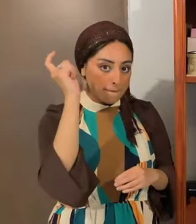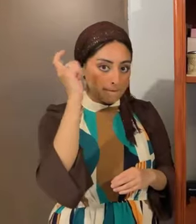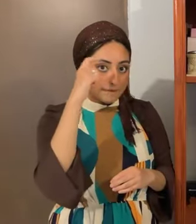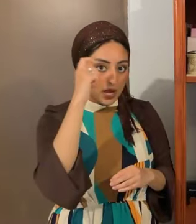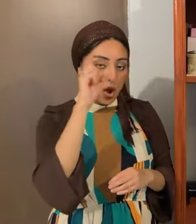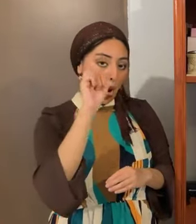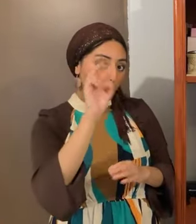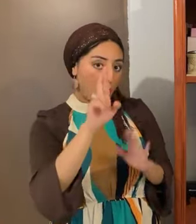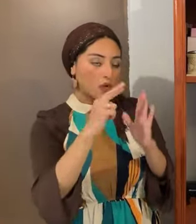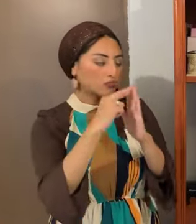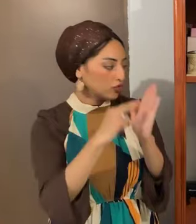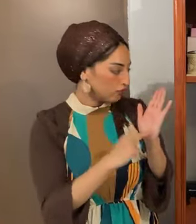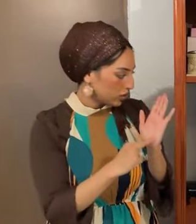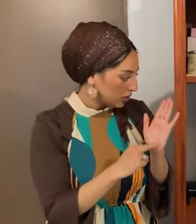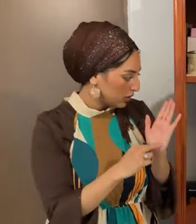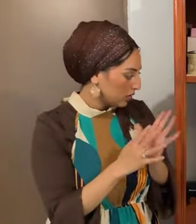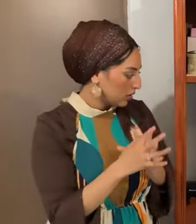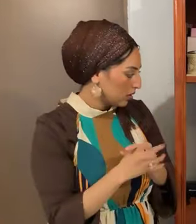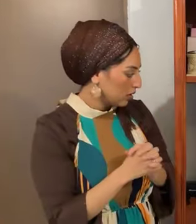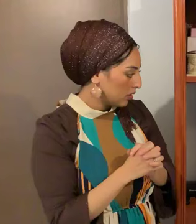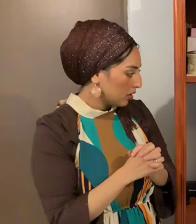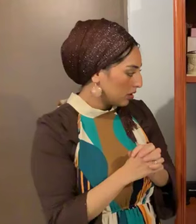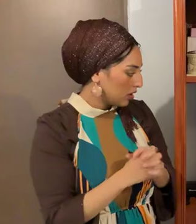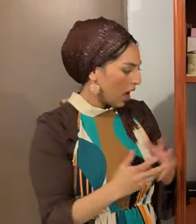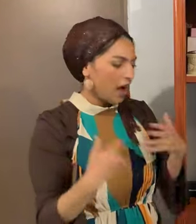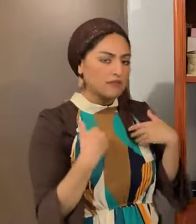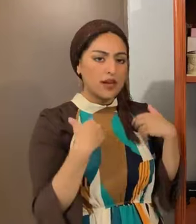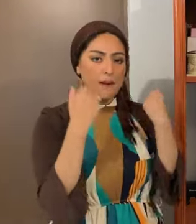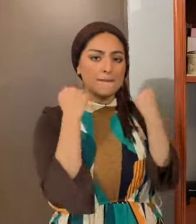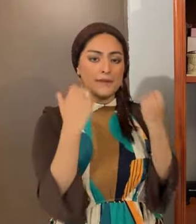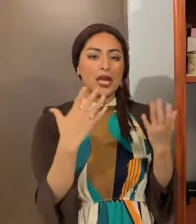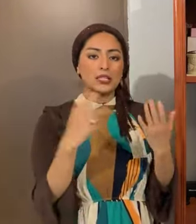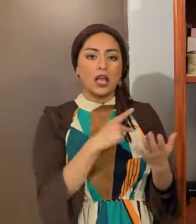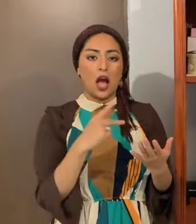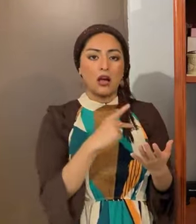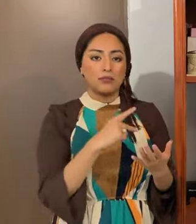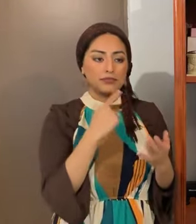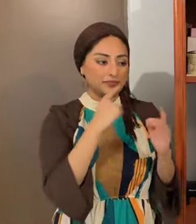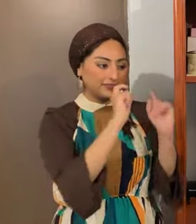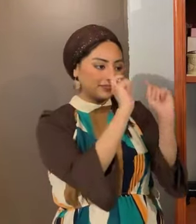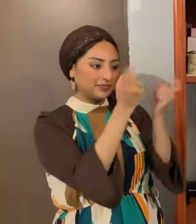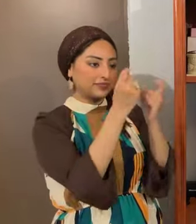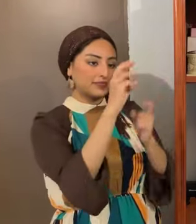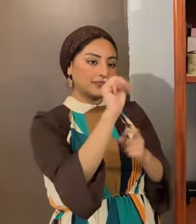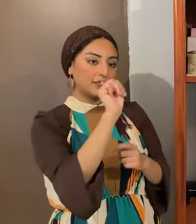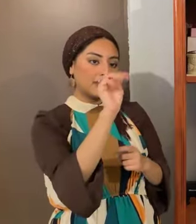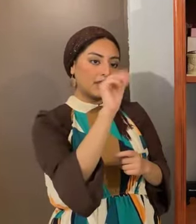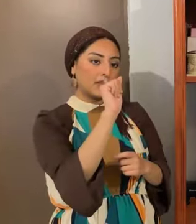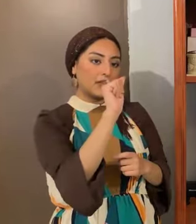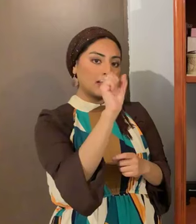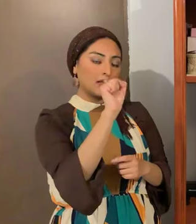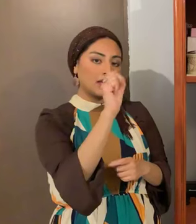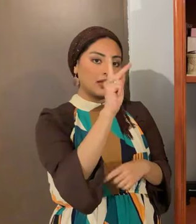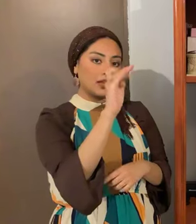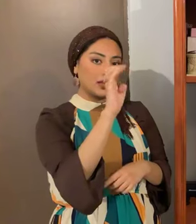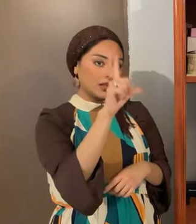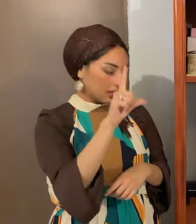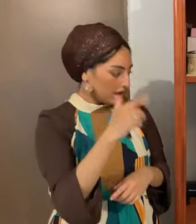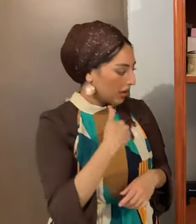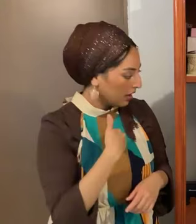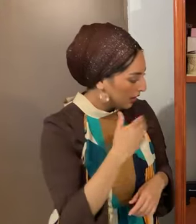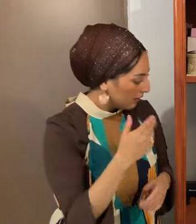incluida la palabra masquil. Por ejemplo, dice masquil de David, masquil. Por ejemplo, los salmos 32, 42, 44,